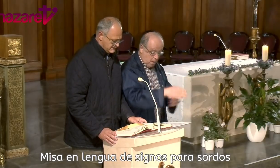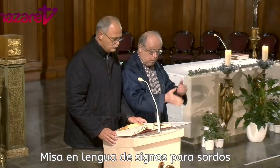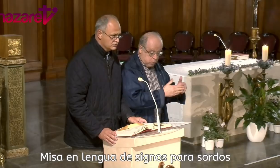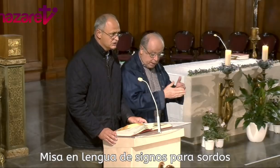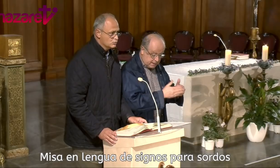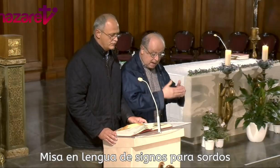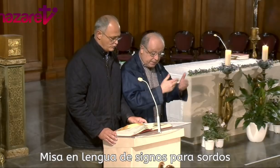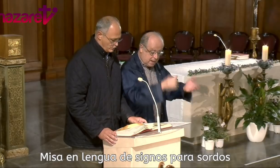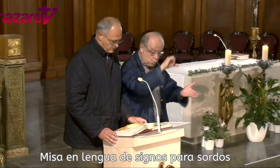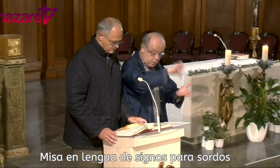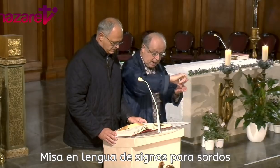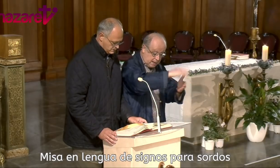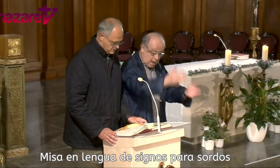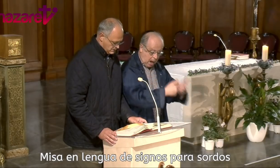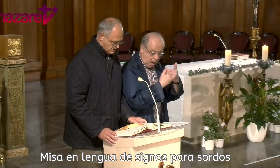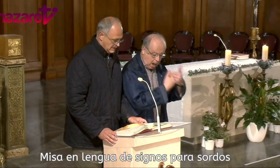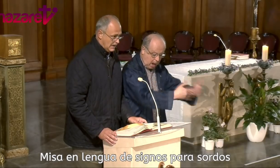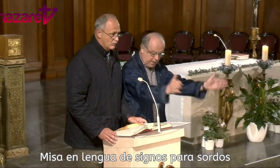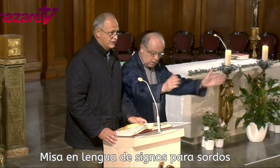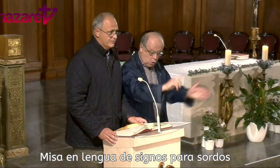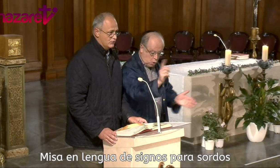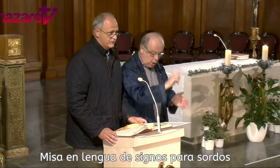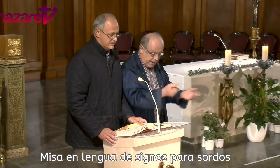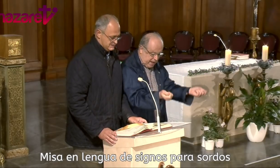un título de honor, aunque no me conocías.